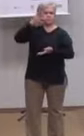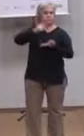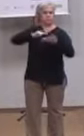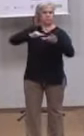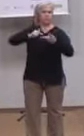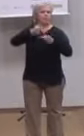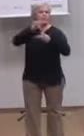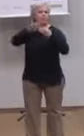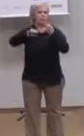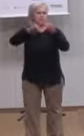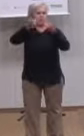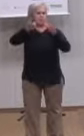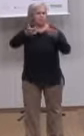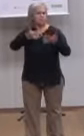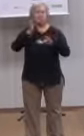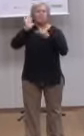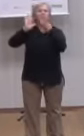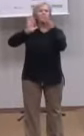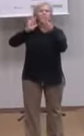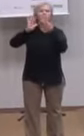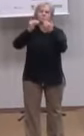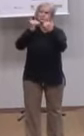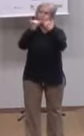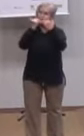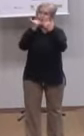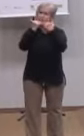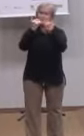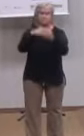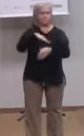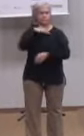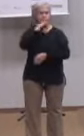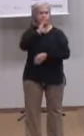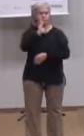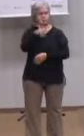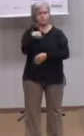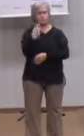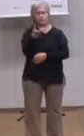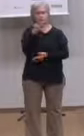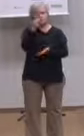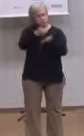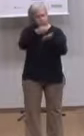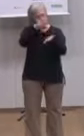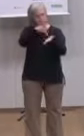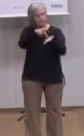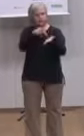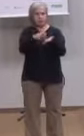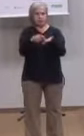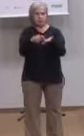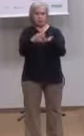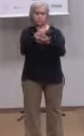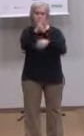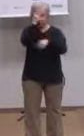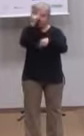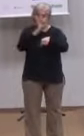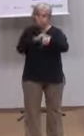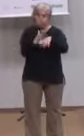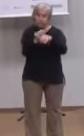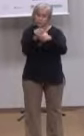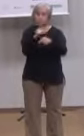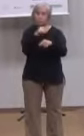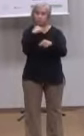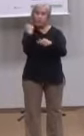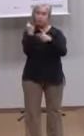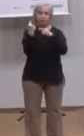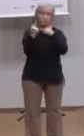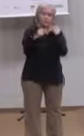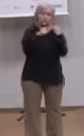não adianta promessas, se a gente está cansado. A gente quer coisas efetivas. Pacientes morrendo